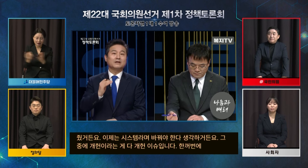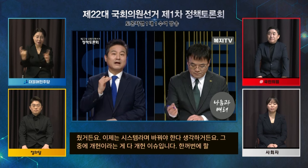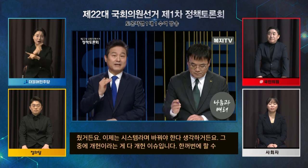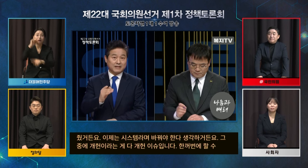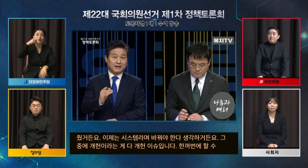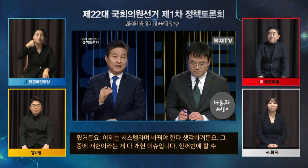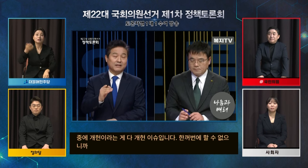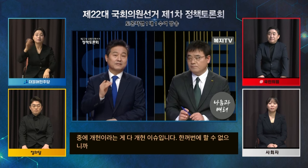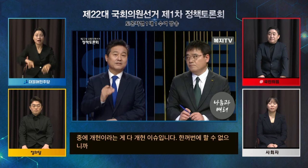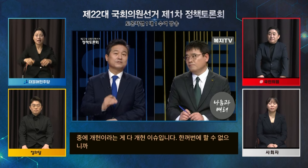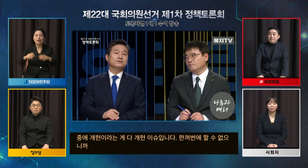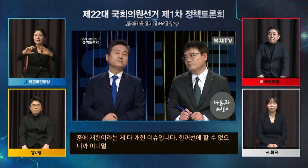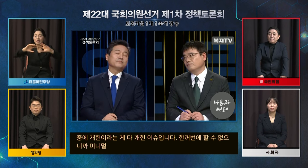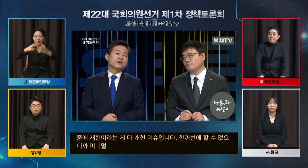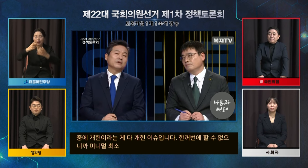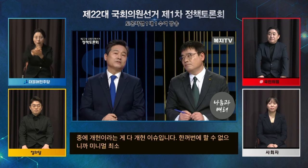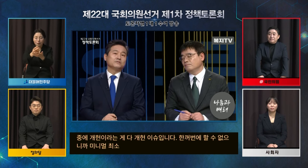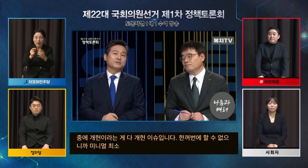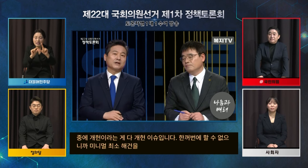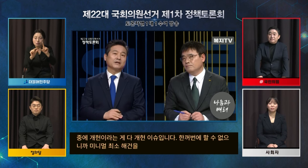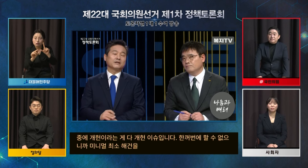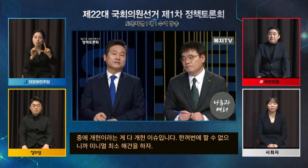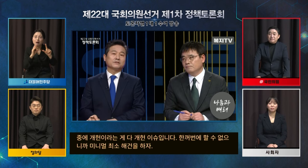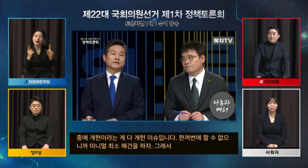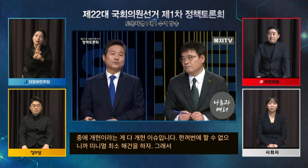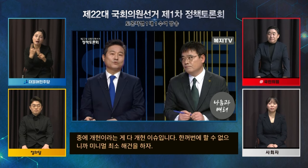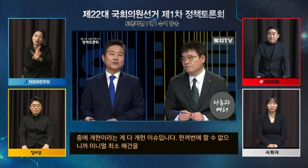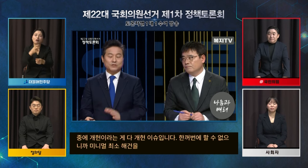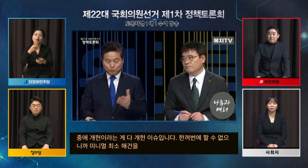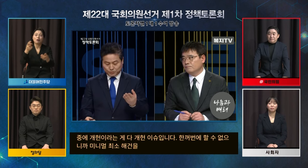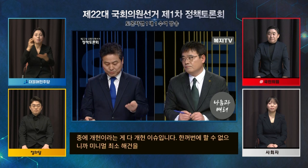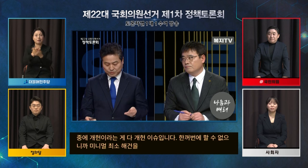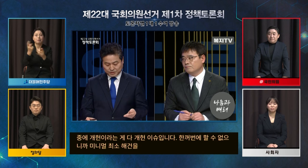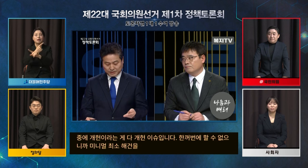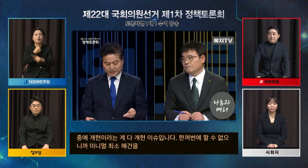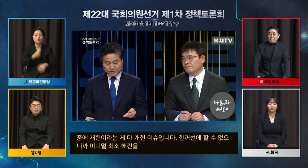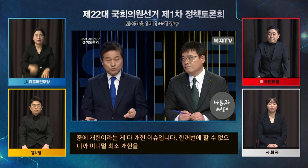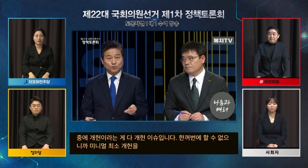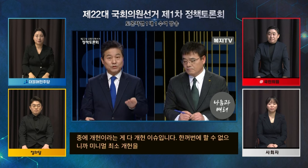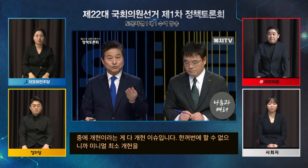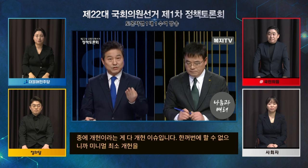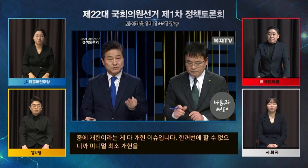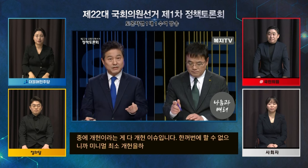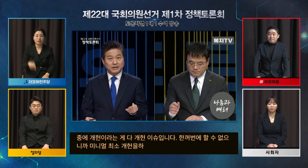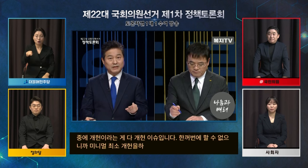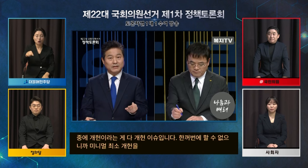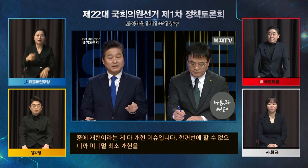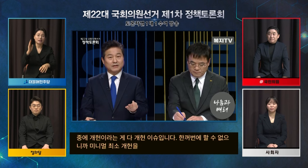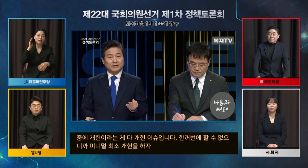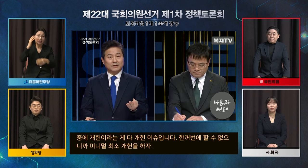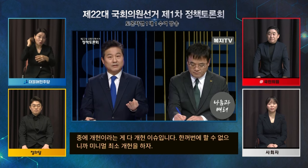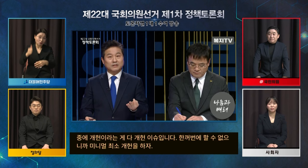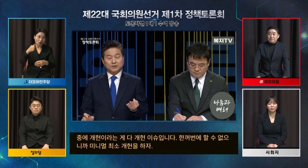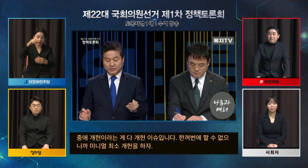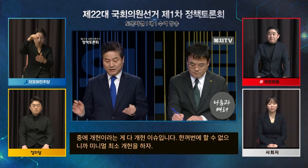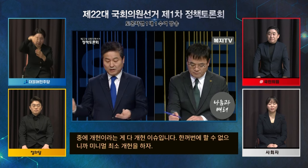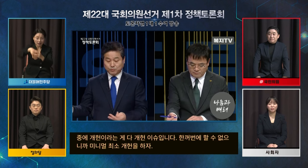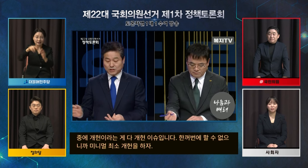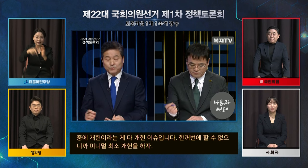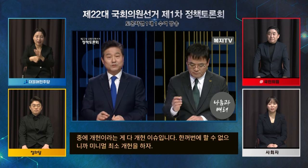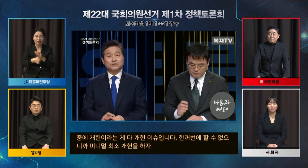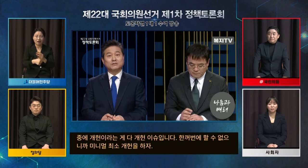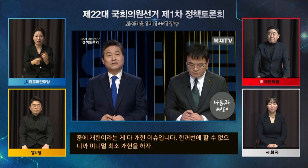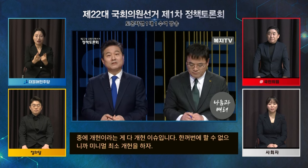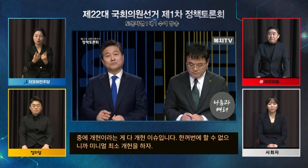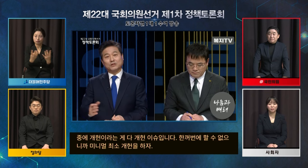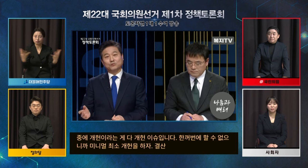개헌을 하자. 그래서 예를 들면 아까 얘기했던 대로 결선 투표제부터 시작해서 총리 추천제 그다음에 아까